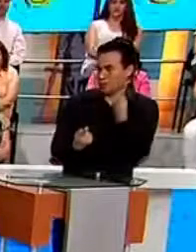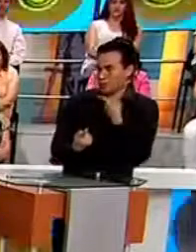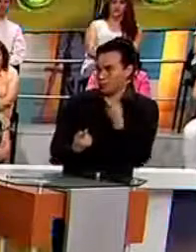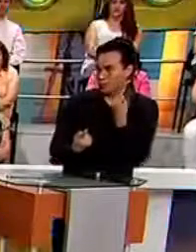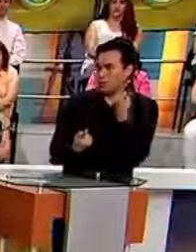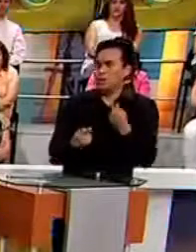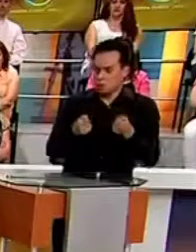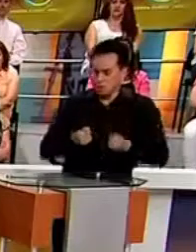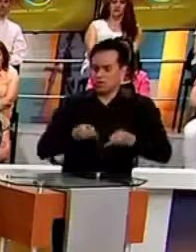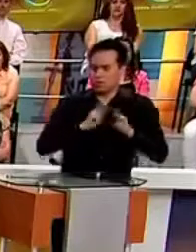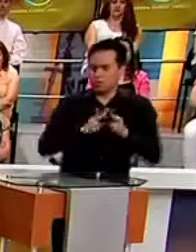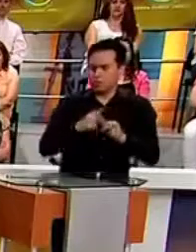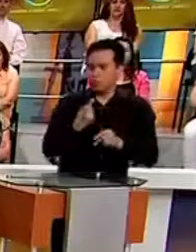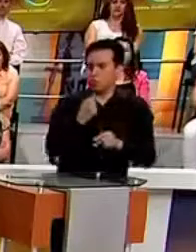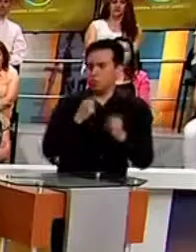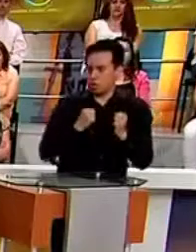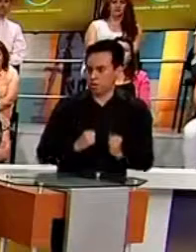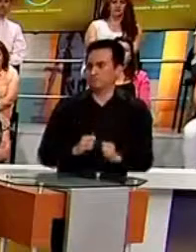hacer.